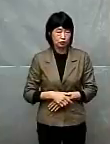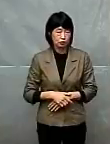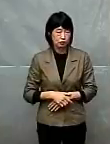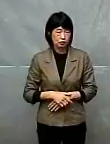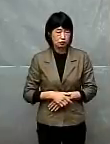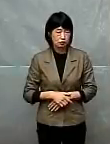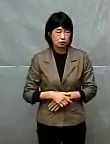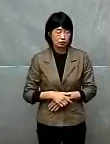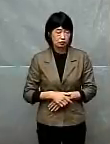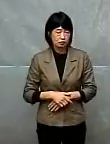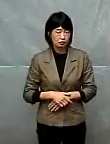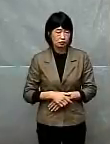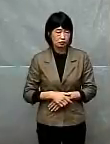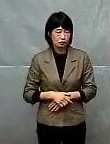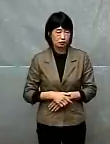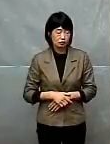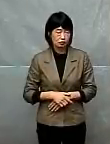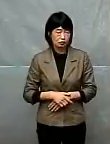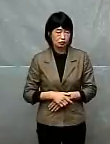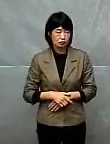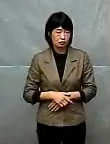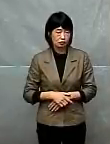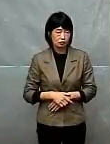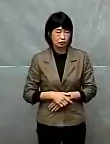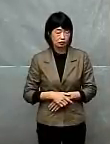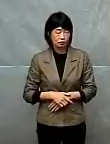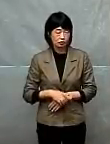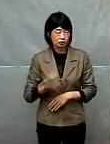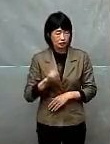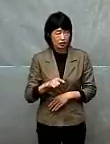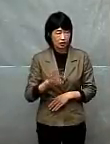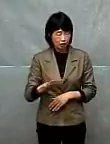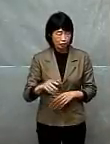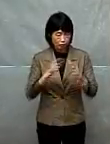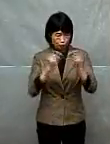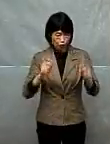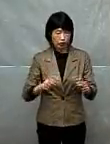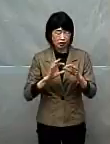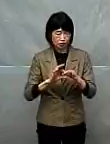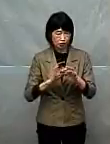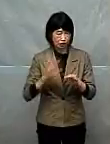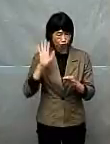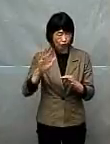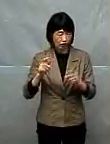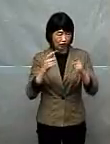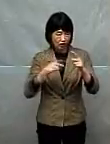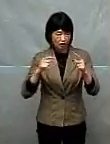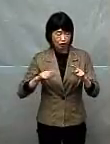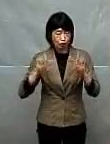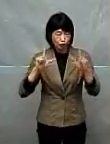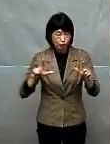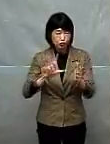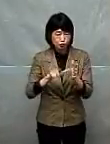そのことを皆さんに公表する時が来ると思いますので、まあ、その時に一緒に、